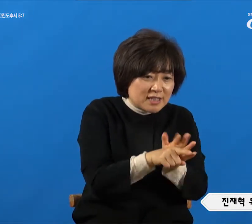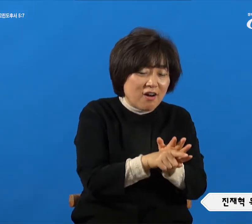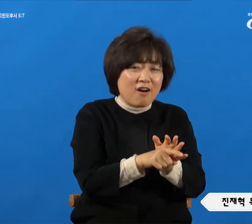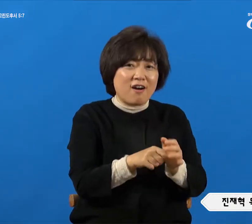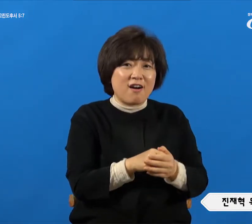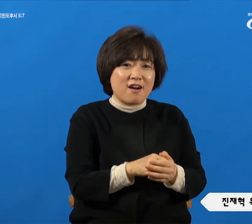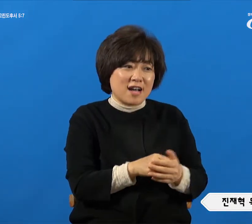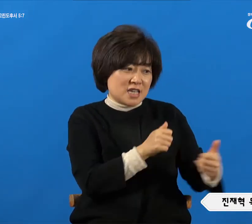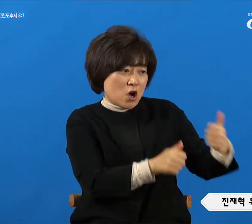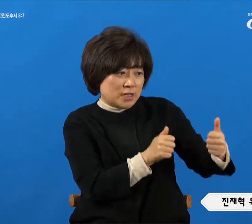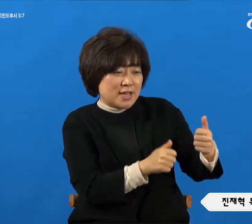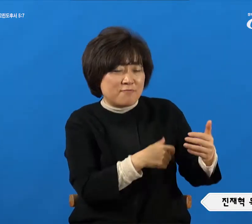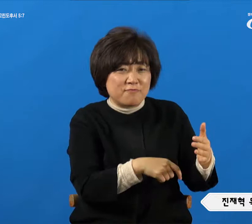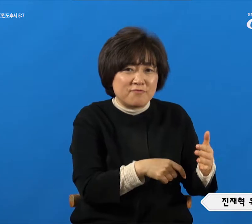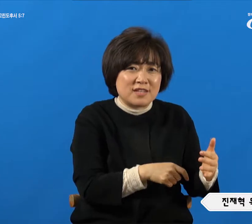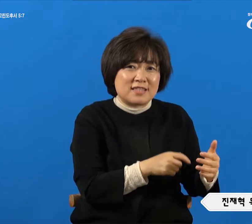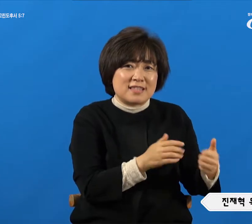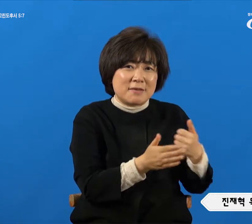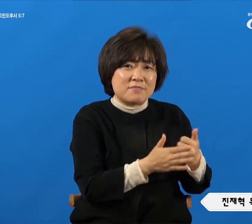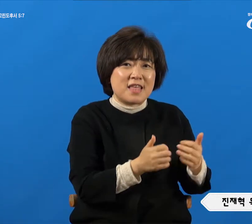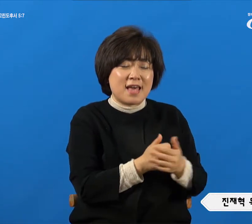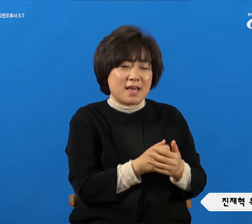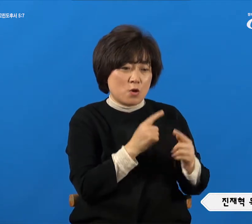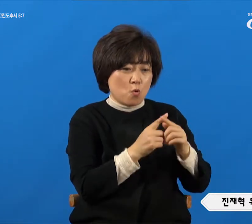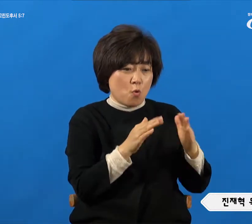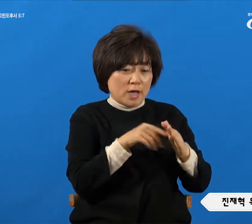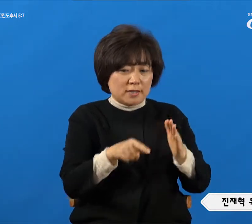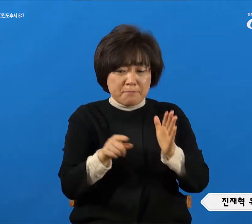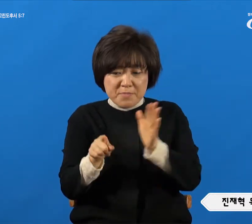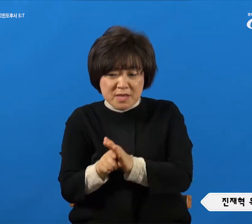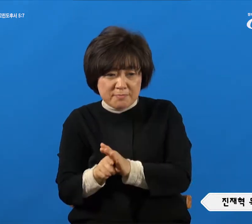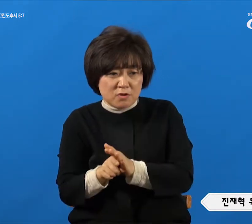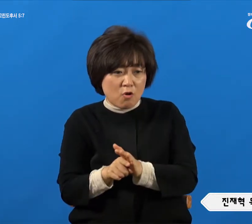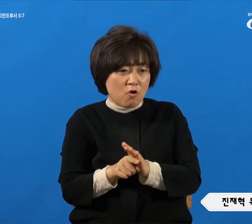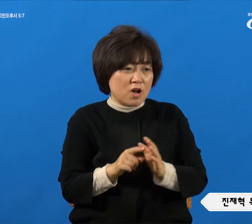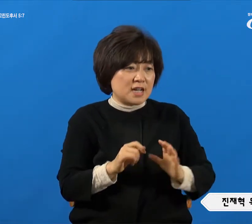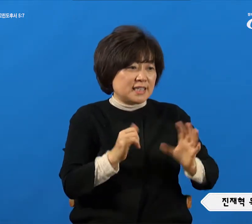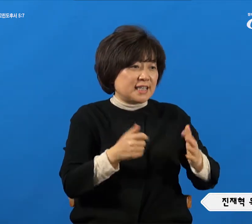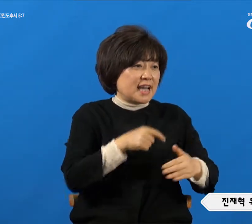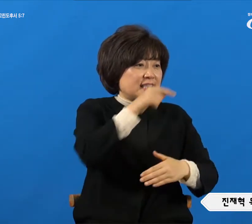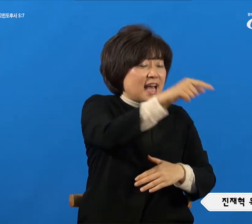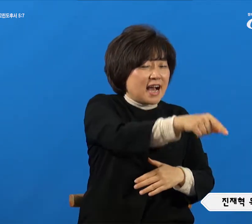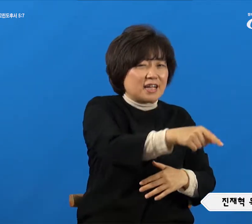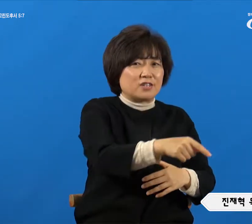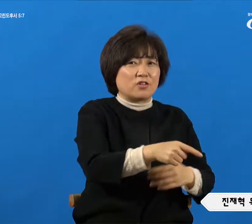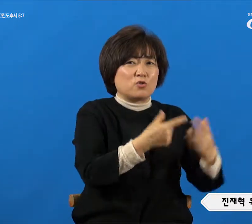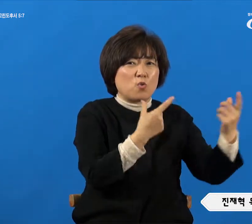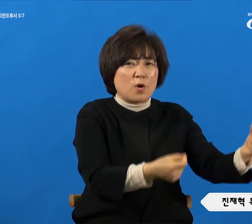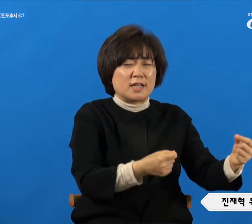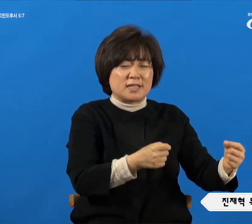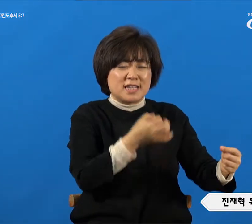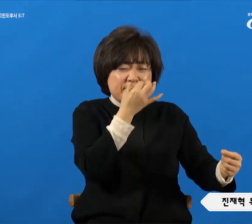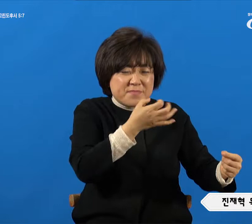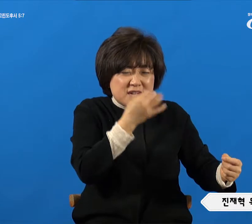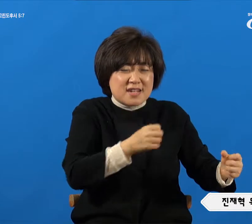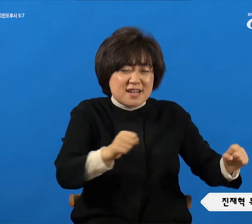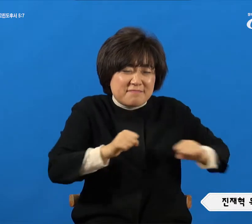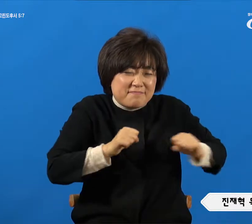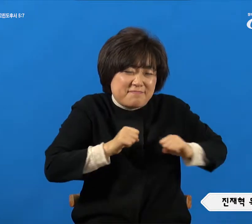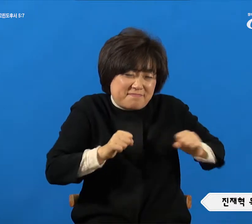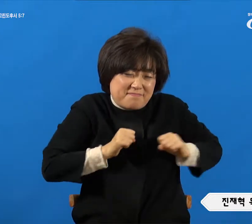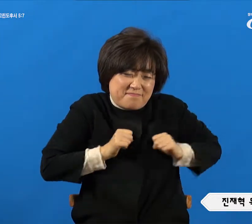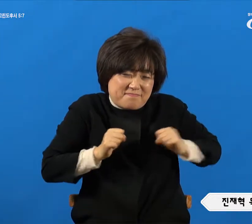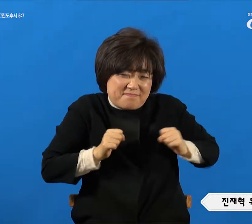향해서, 경쟁을 위해서 교회에선 믿음으로, 세상에는 똑같이 그렇게 힘들게